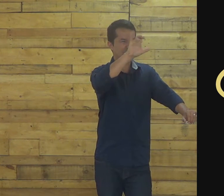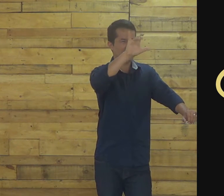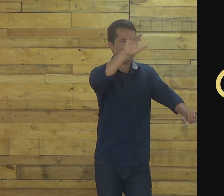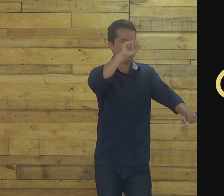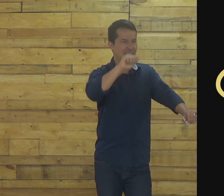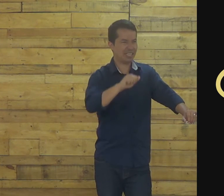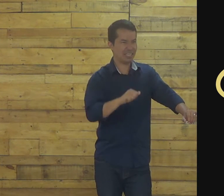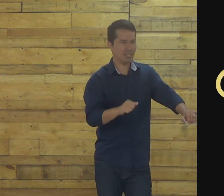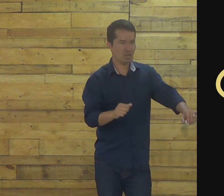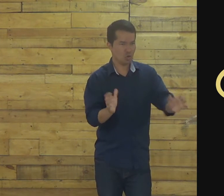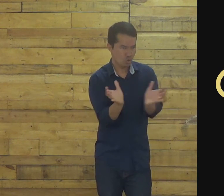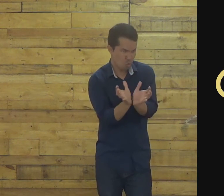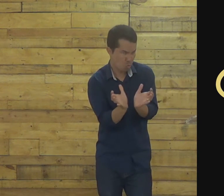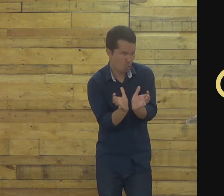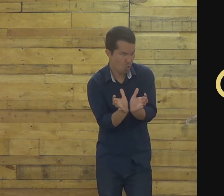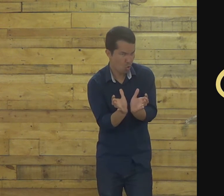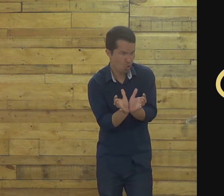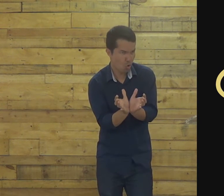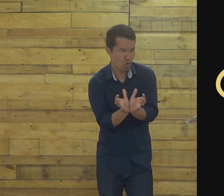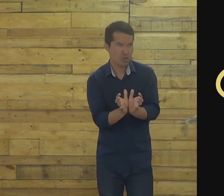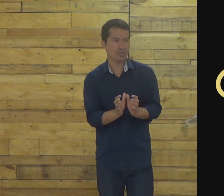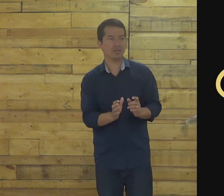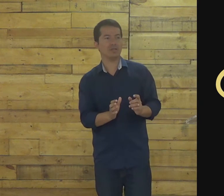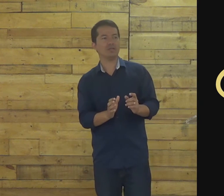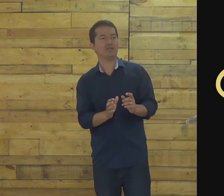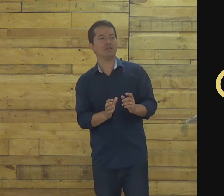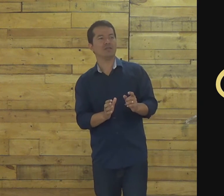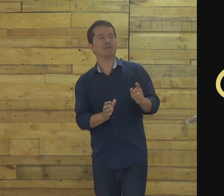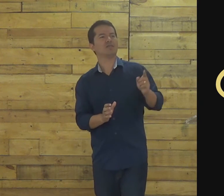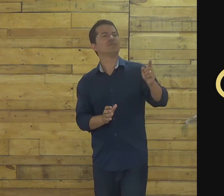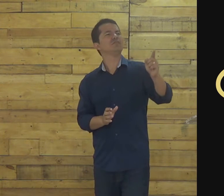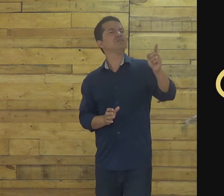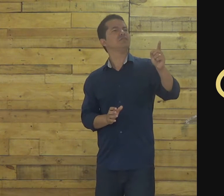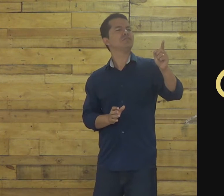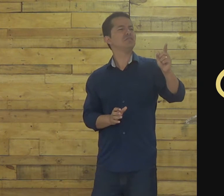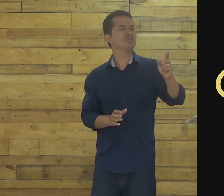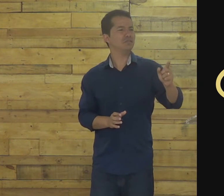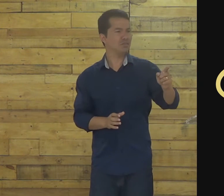Sabe candeia? É um grupo?